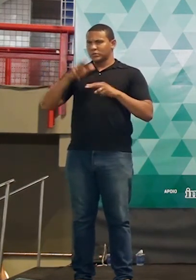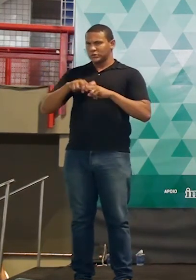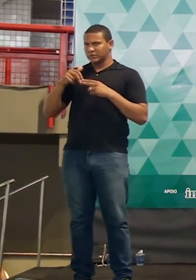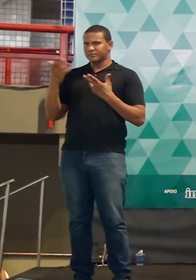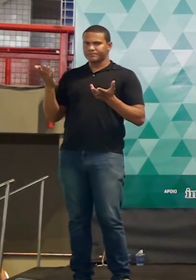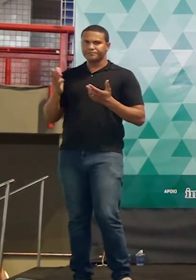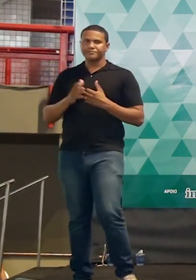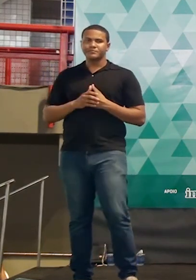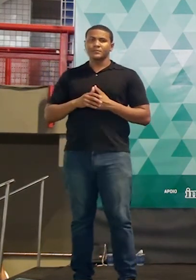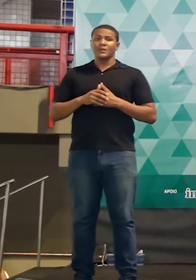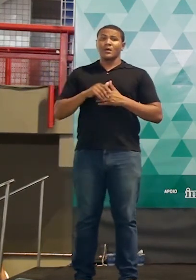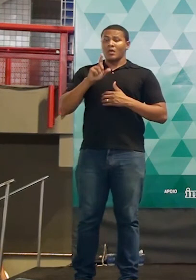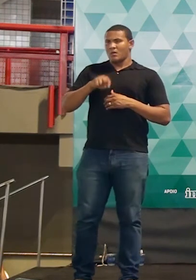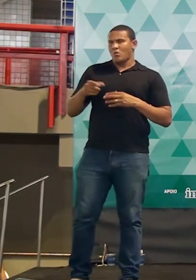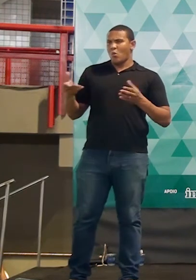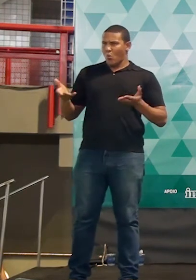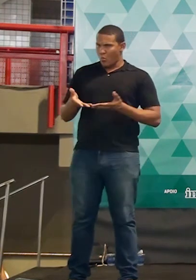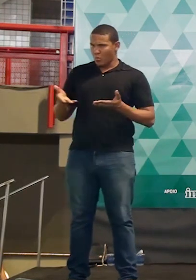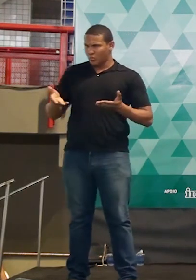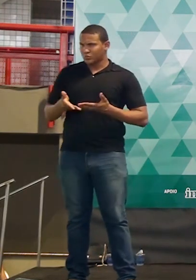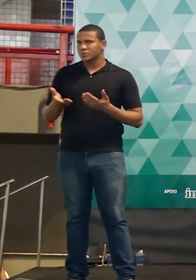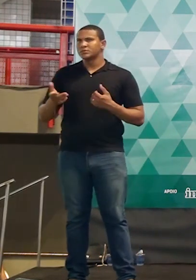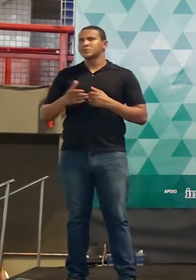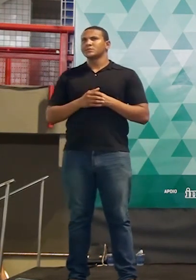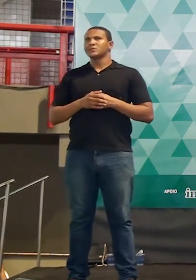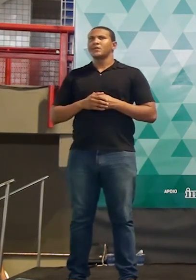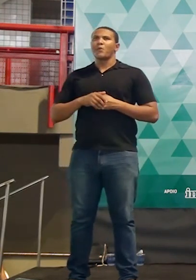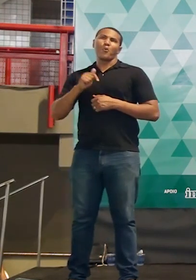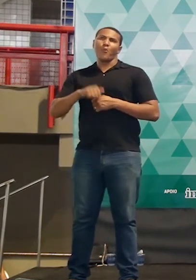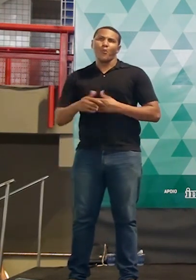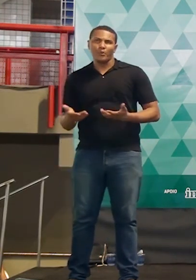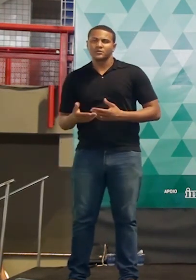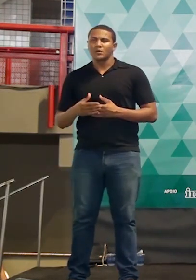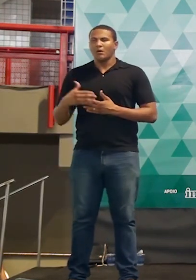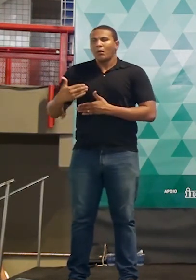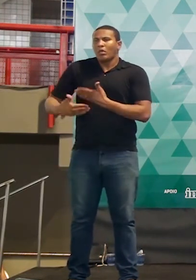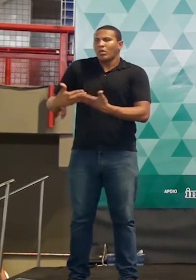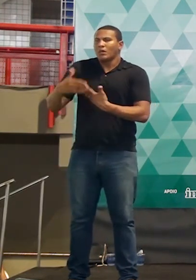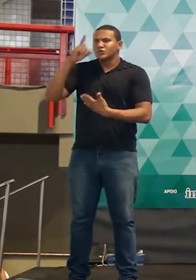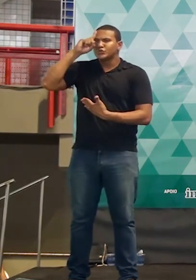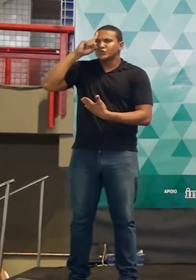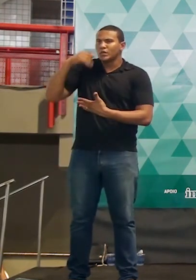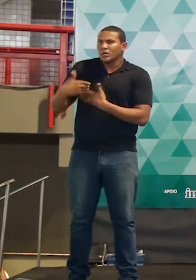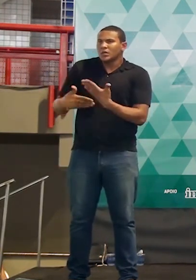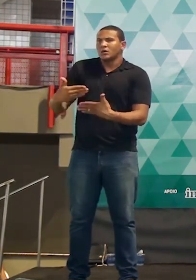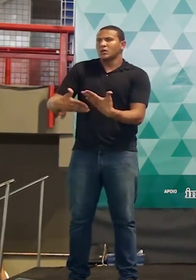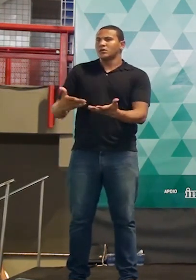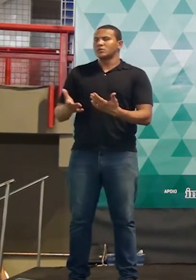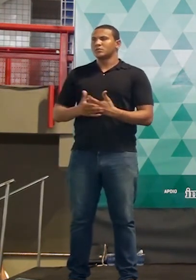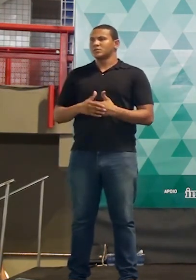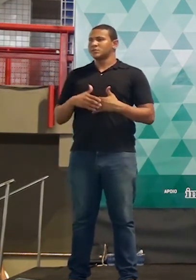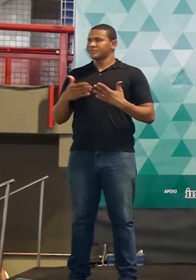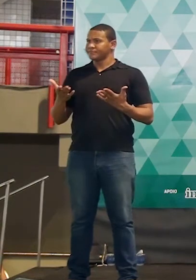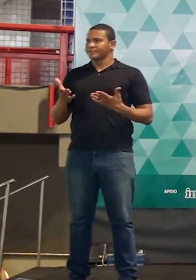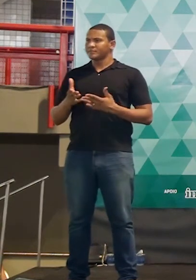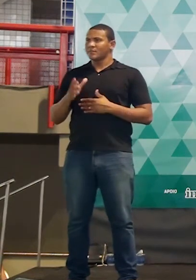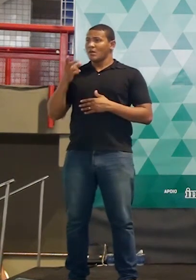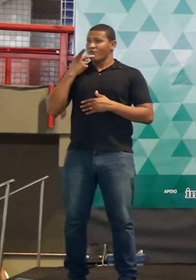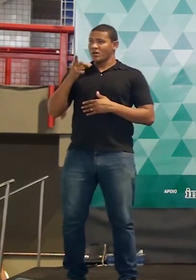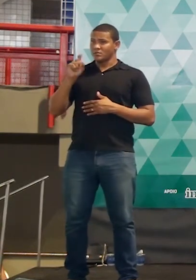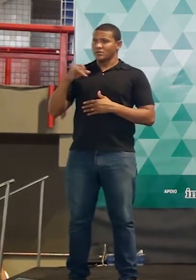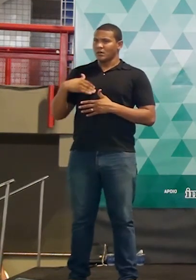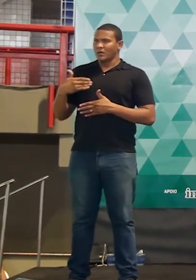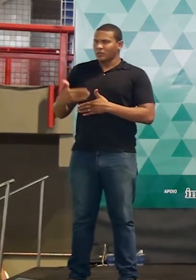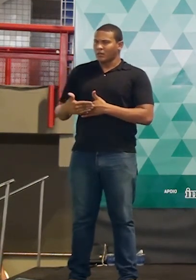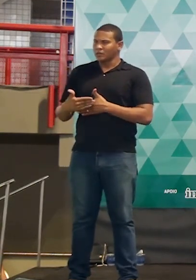dia, nos dias de hoje, a cada dia que se passa. Pessoal, quando eu digo assim para vocês, a cada